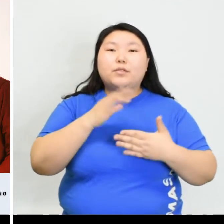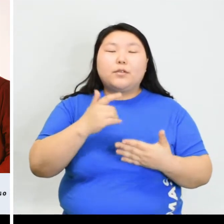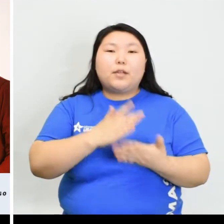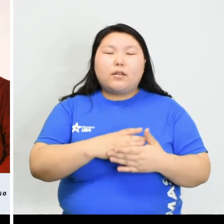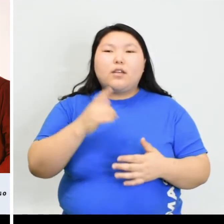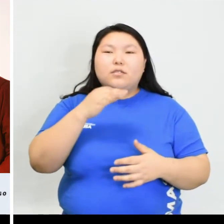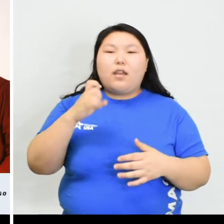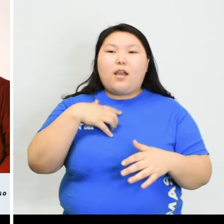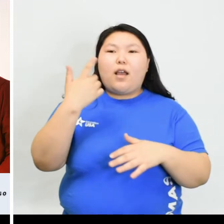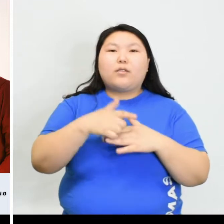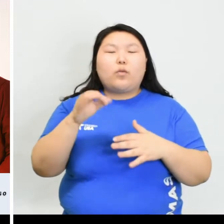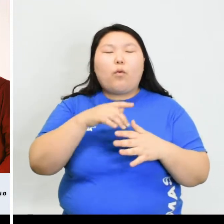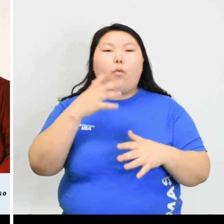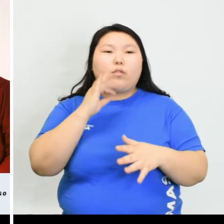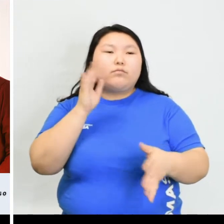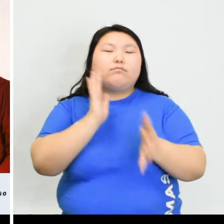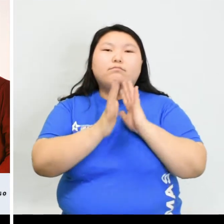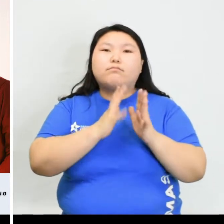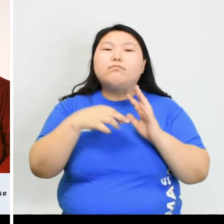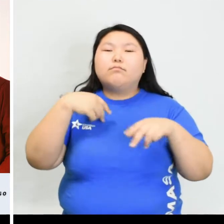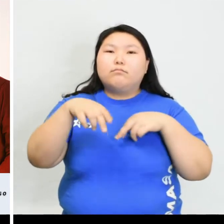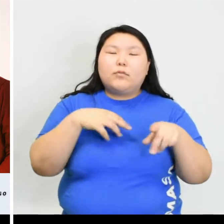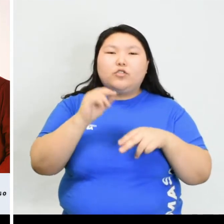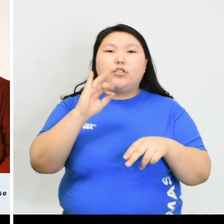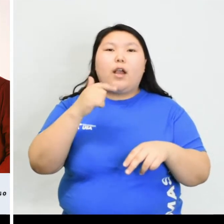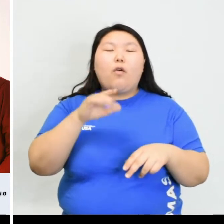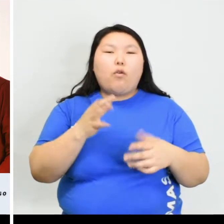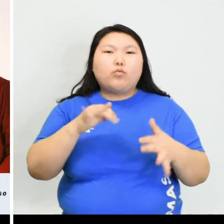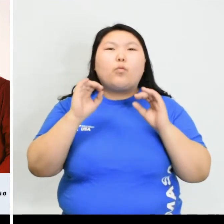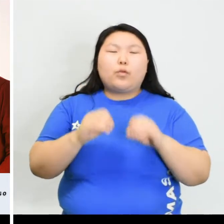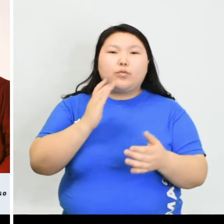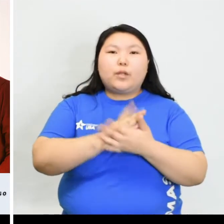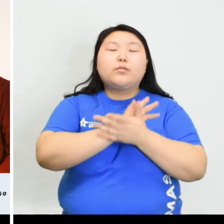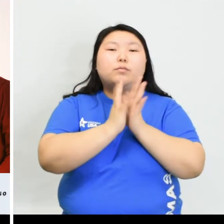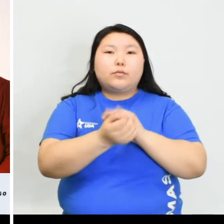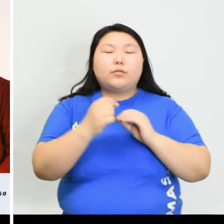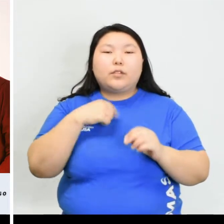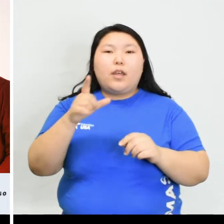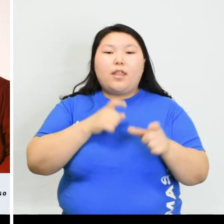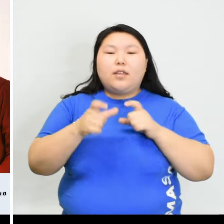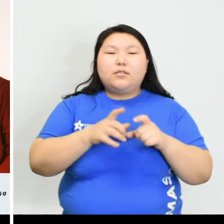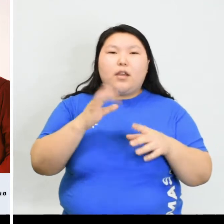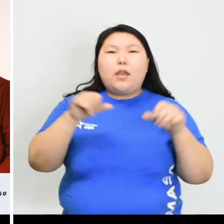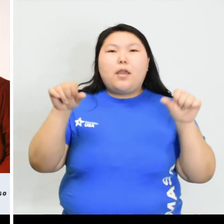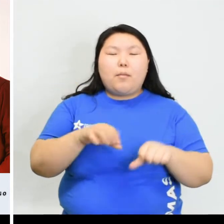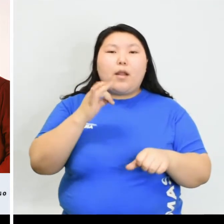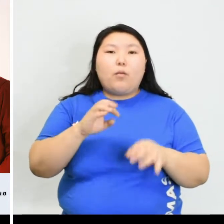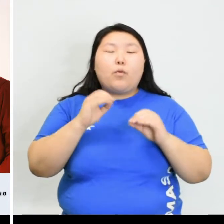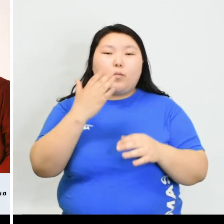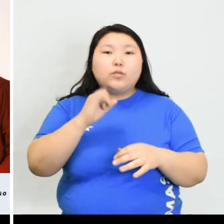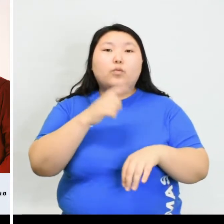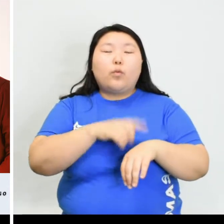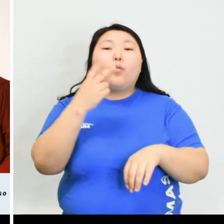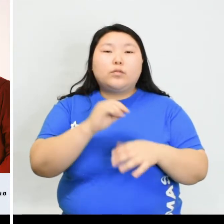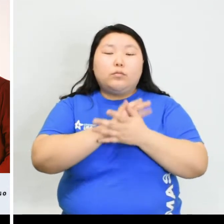те. Хичнээн гадар годомжинд одоо Чикагод ч юу болж байгаа ч гэсэн те тэр чинь эдийн засгийн хямр номор болж исэн үе байсан